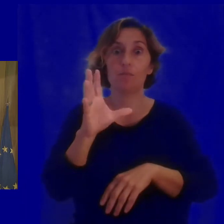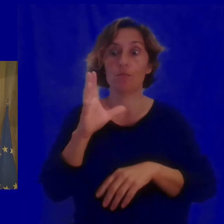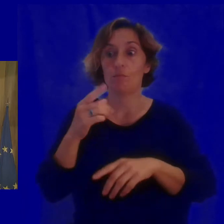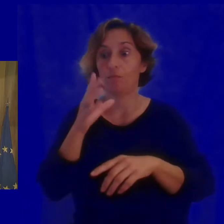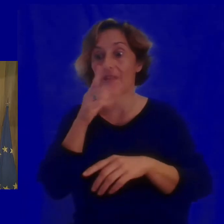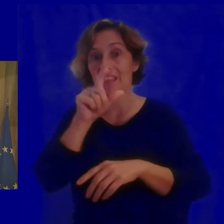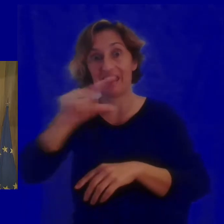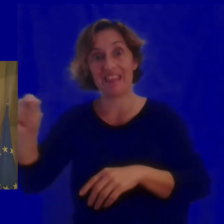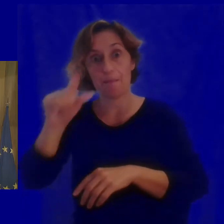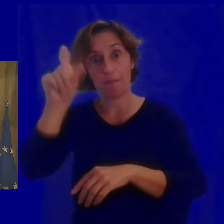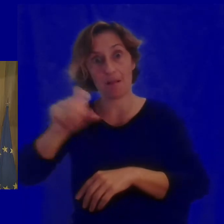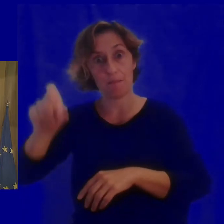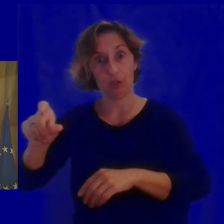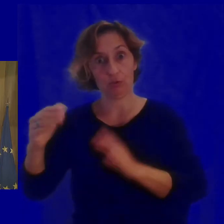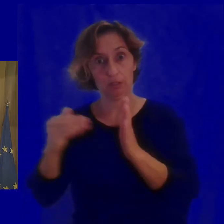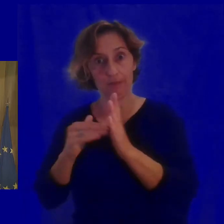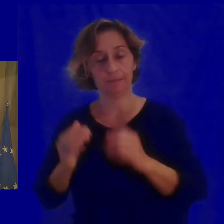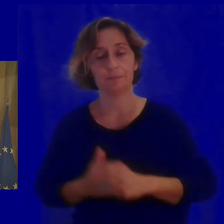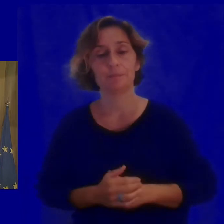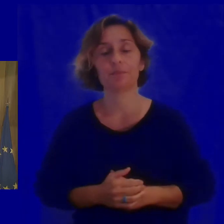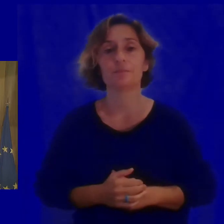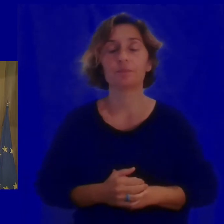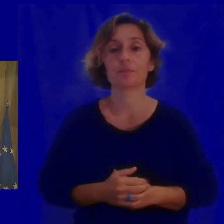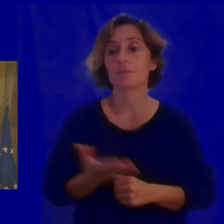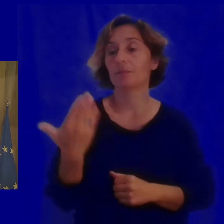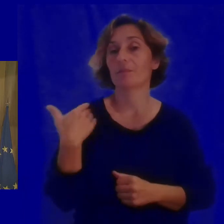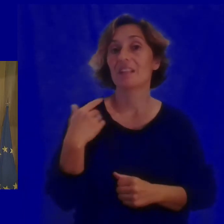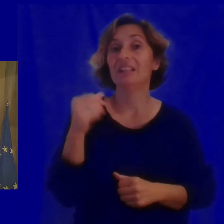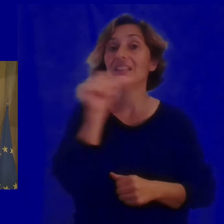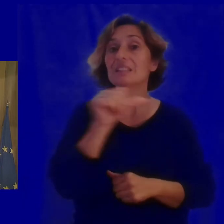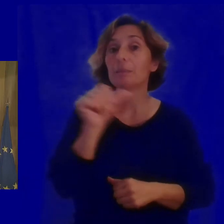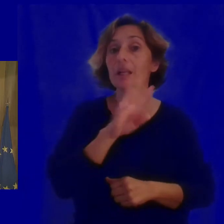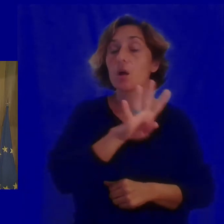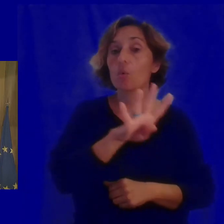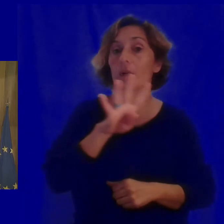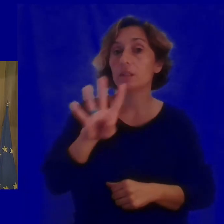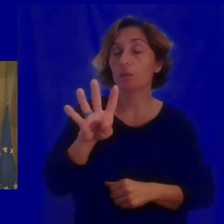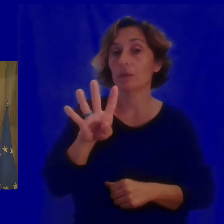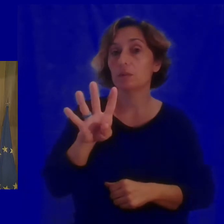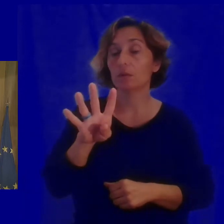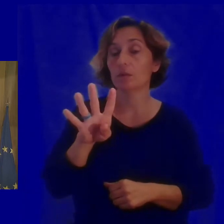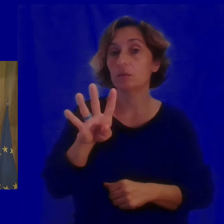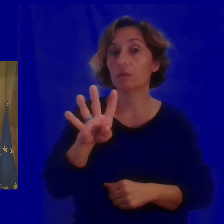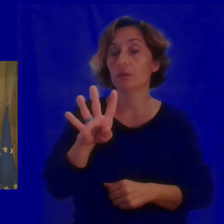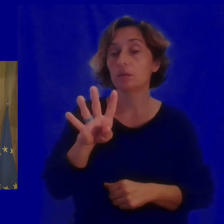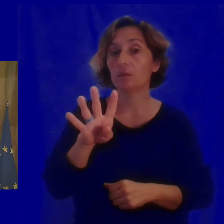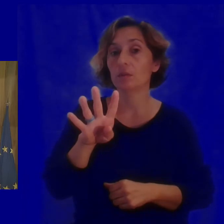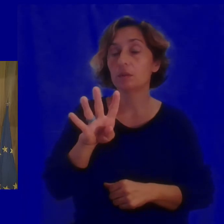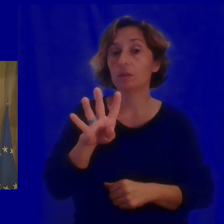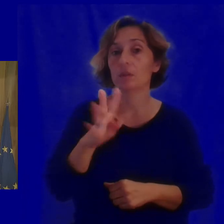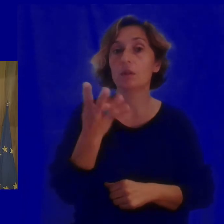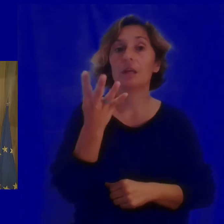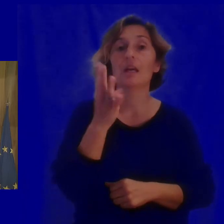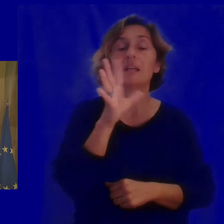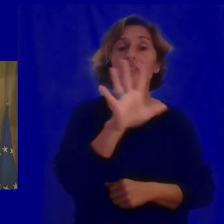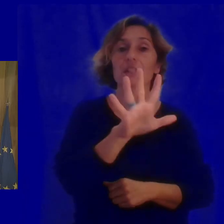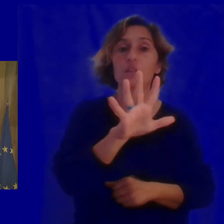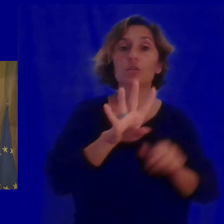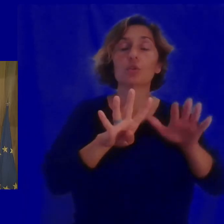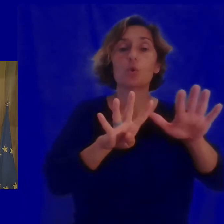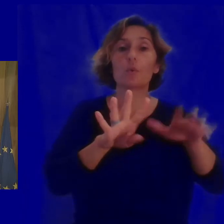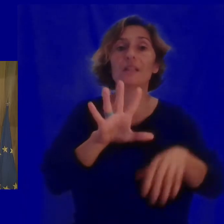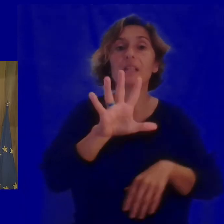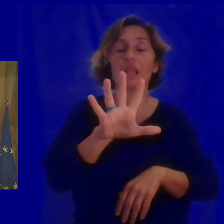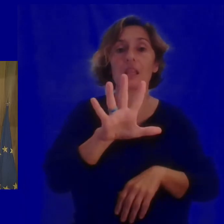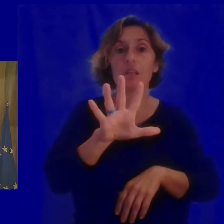habitantes. La semana anterior, en la semana 44, tuvimos una tasa de 595